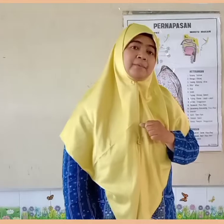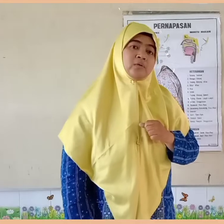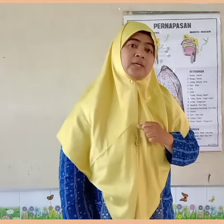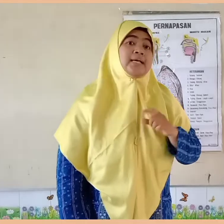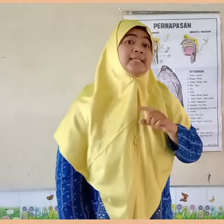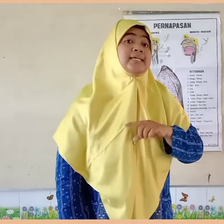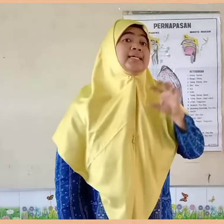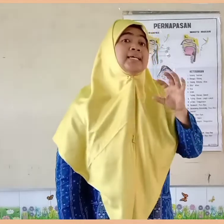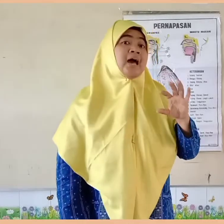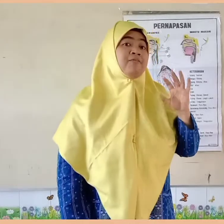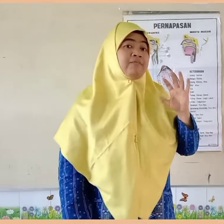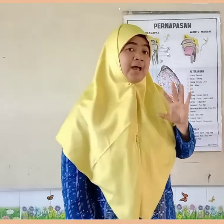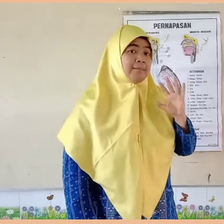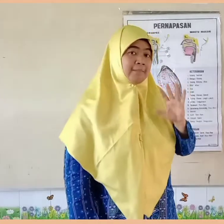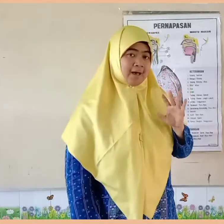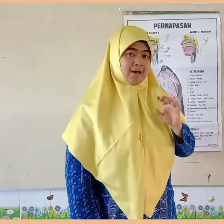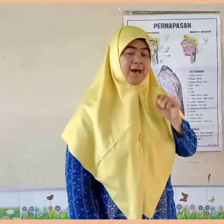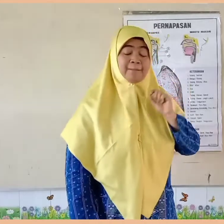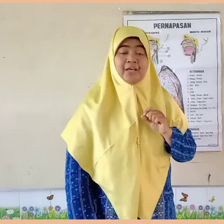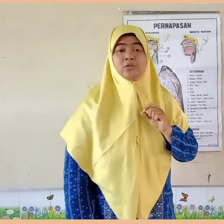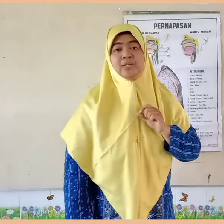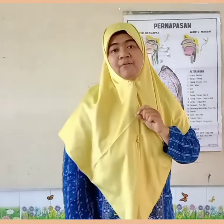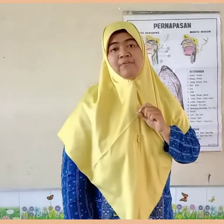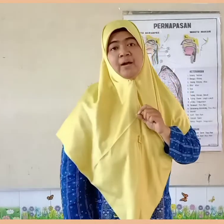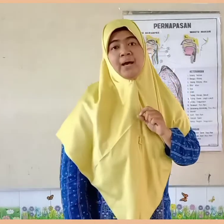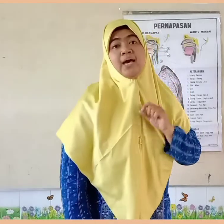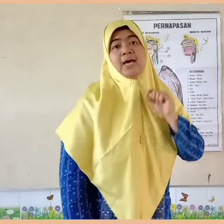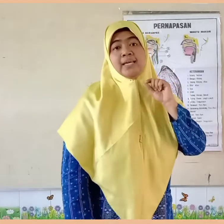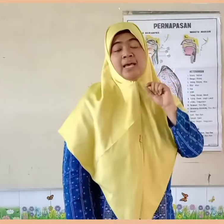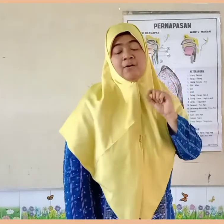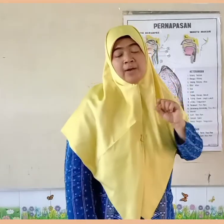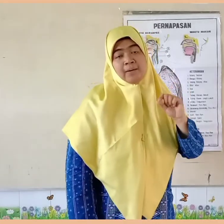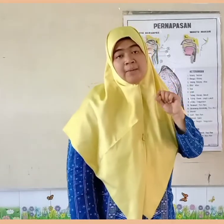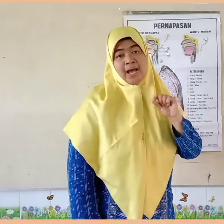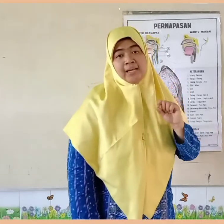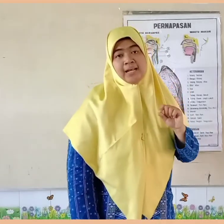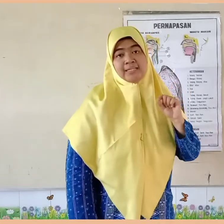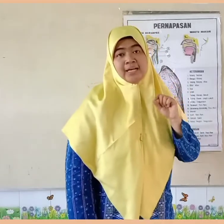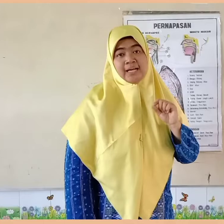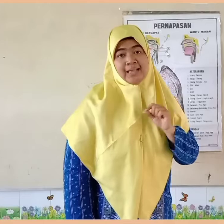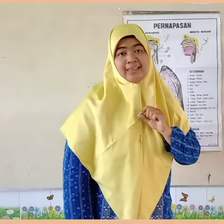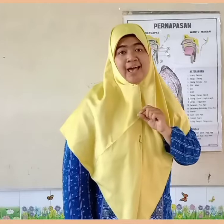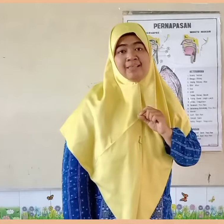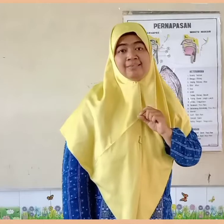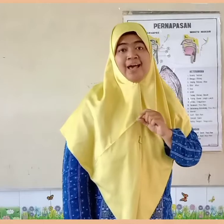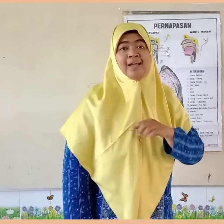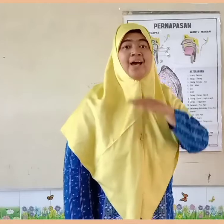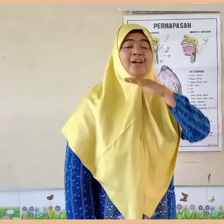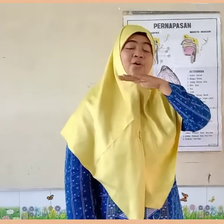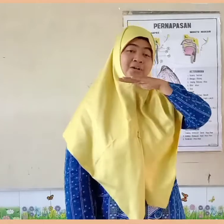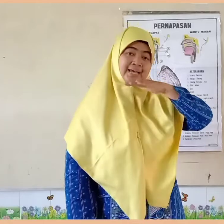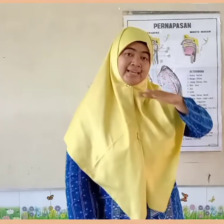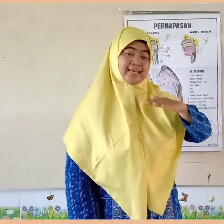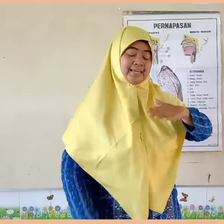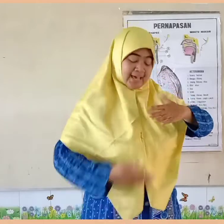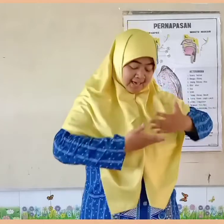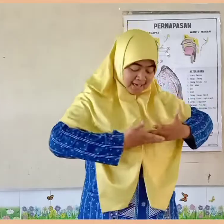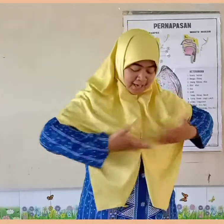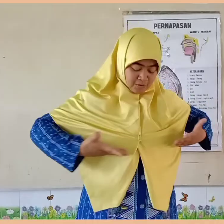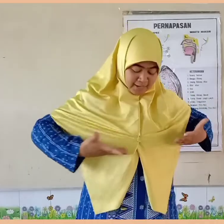perut. Diafragma. Apa itu diafragma? Diafragma adalah sekat antara rongga